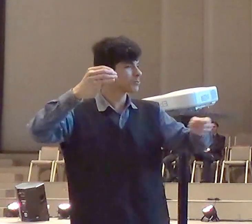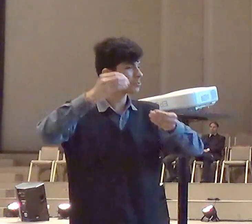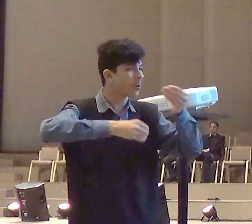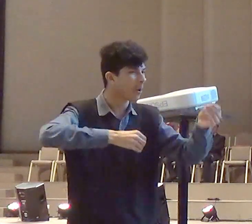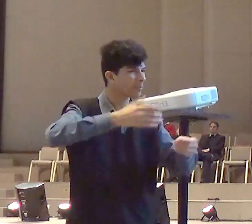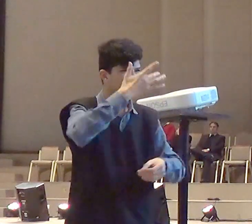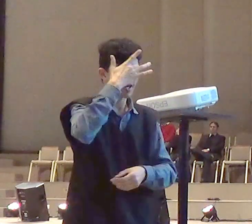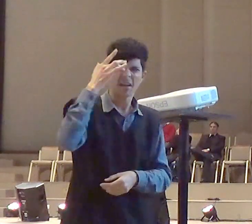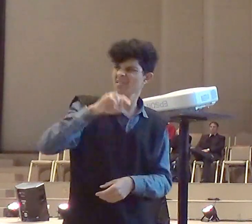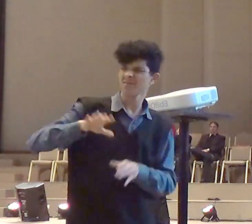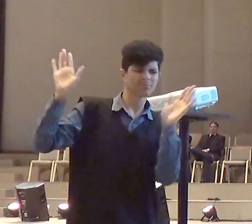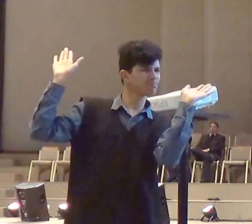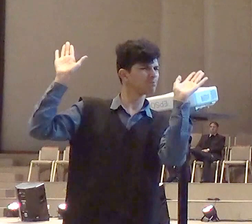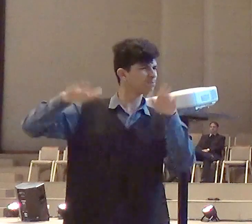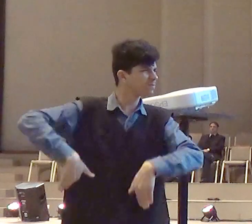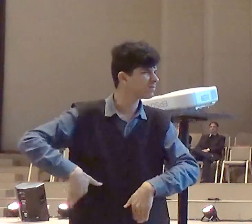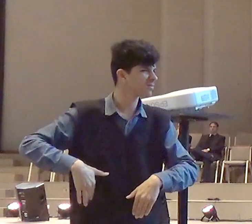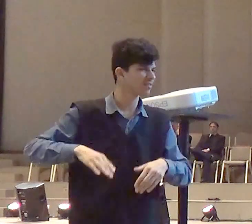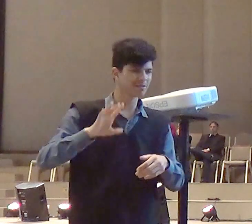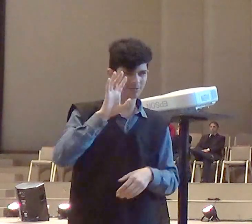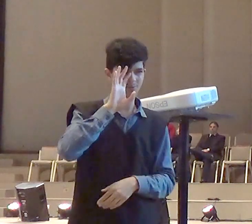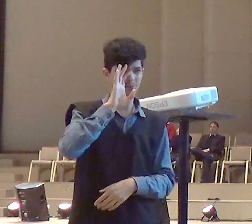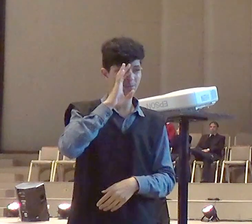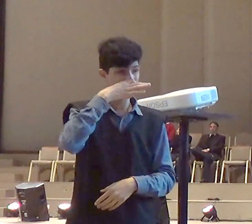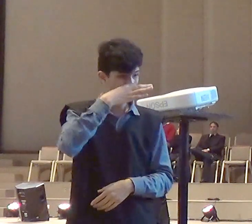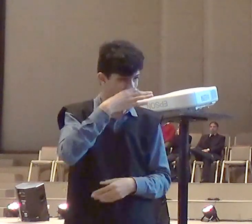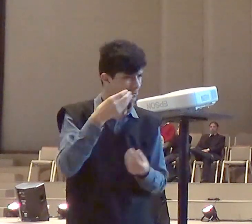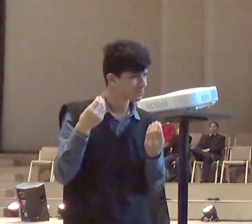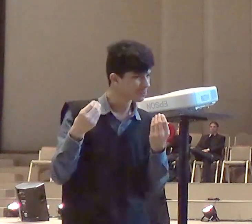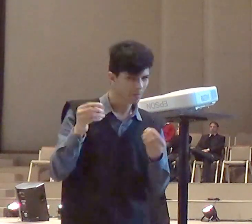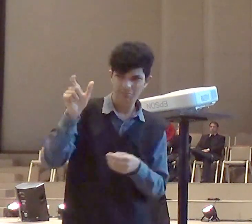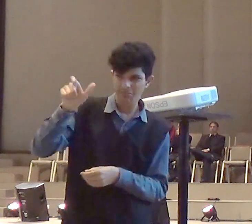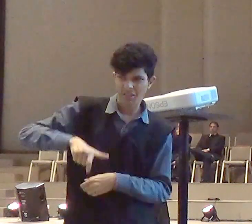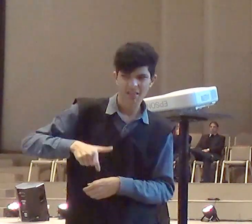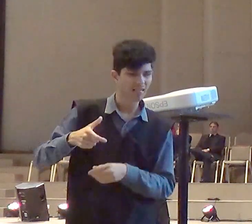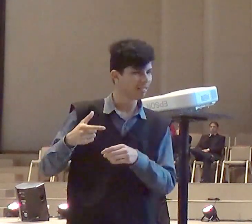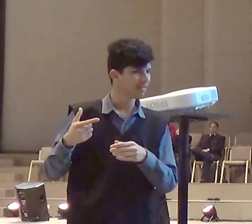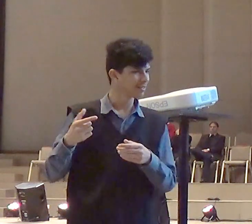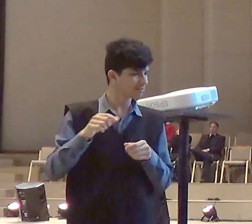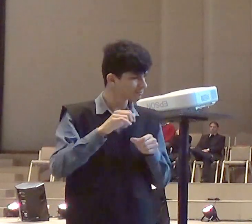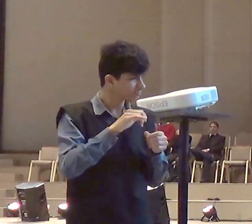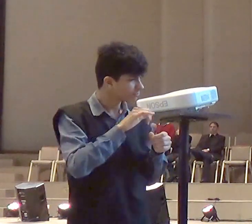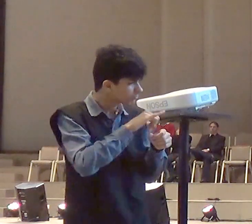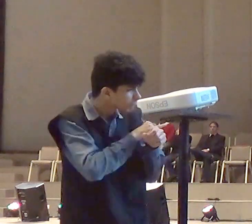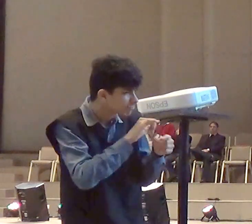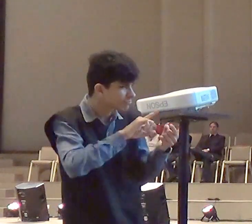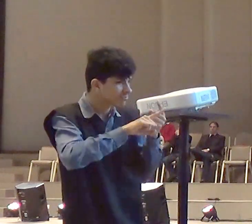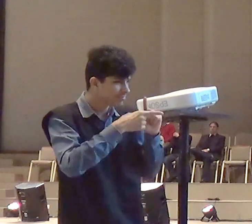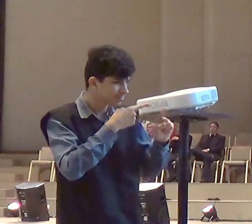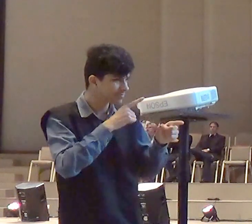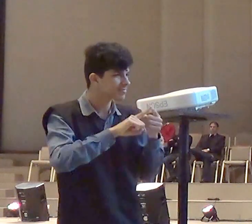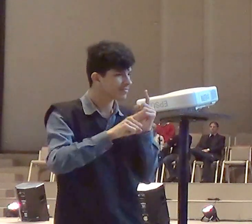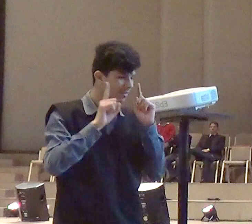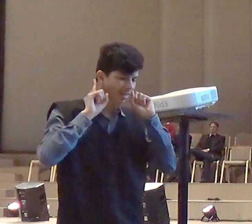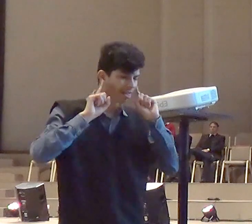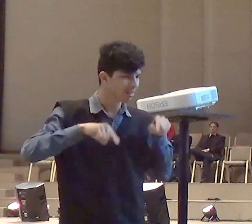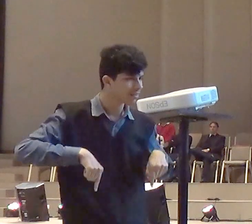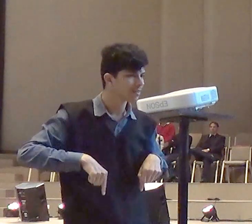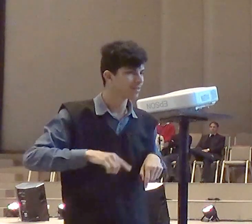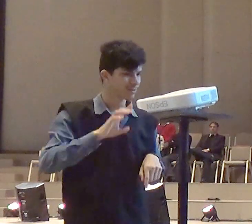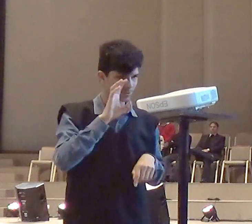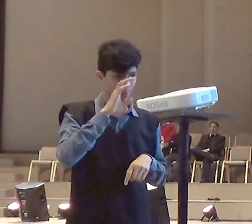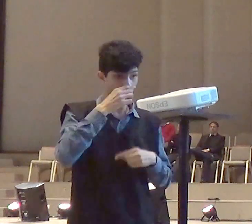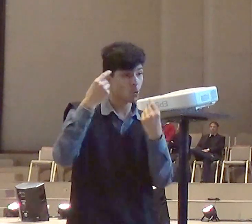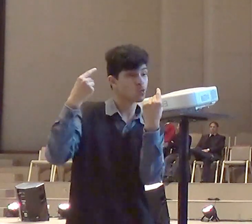foram reduzidos num juízo de caráter a respeito de Moisés e o juiz de caráter era